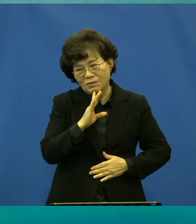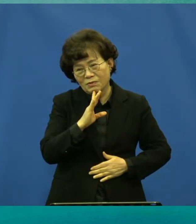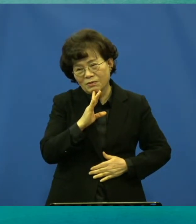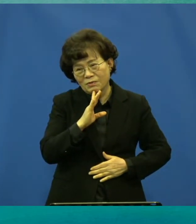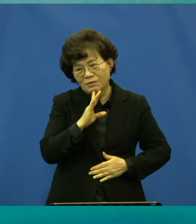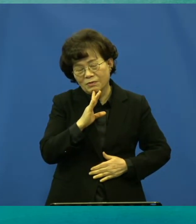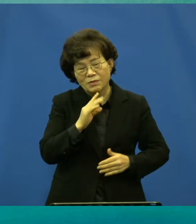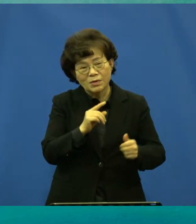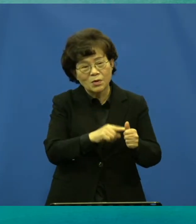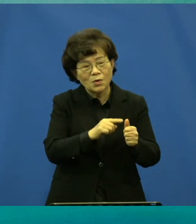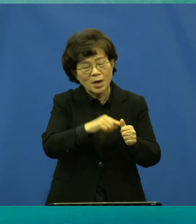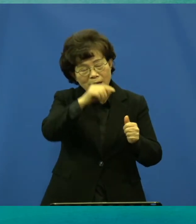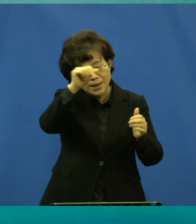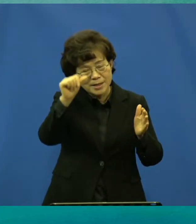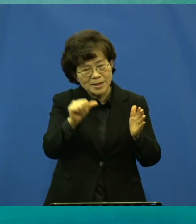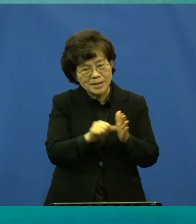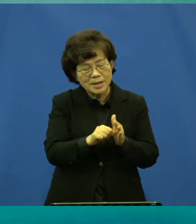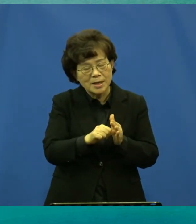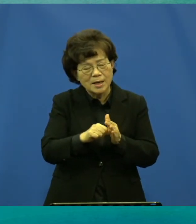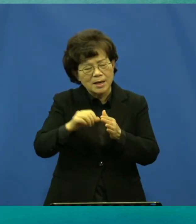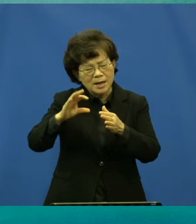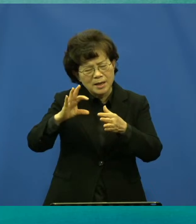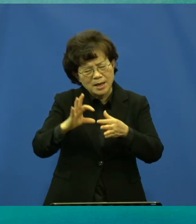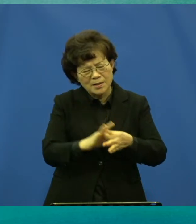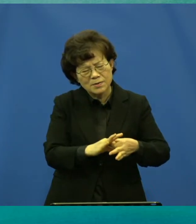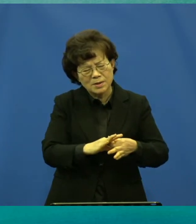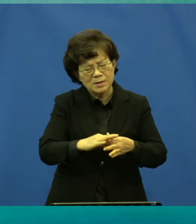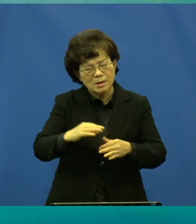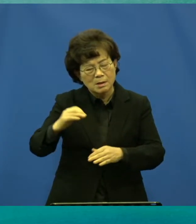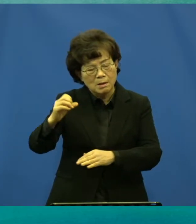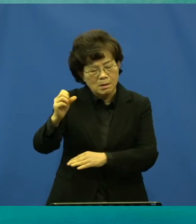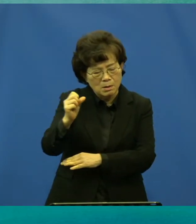그리고 요나의 인생은 계속 흔들립니다.